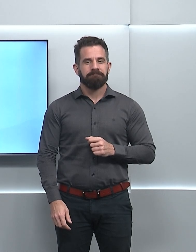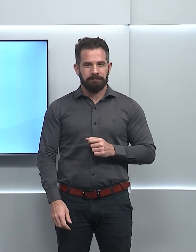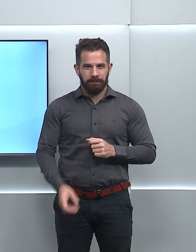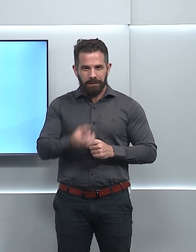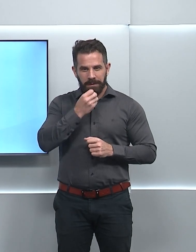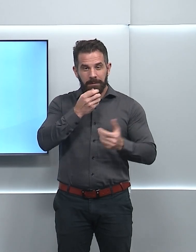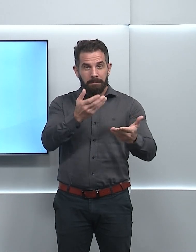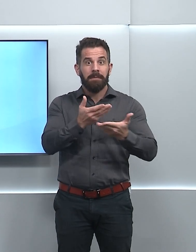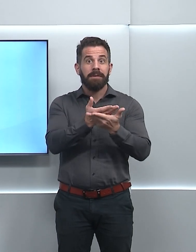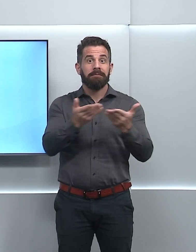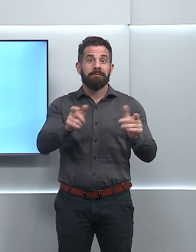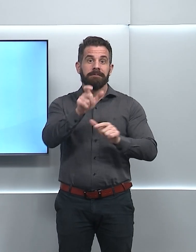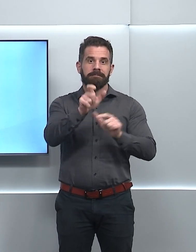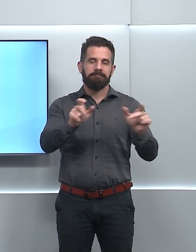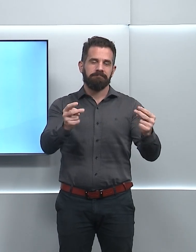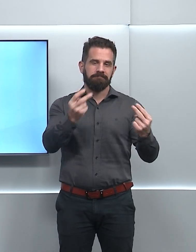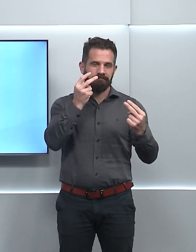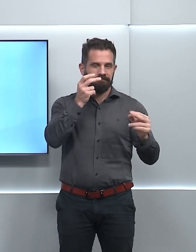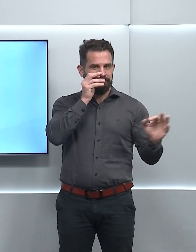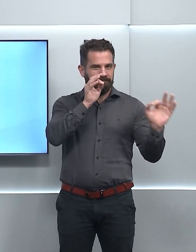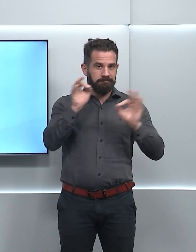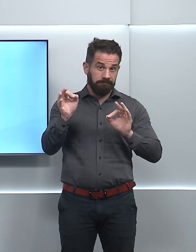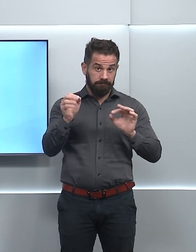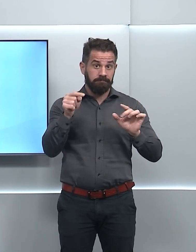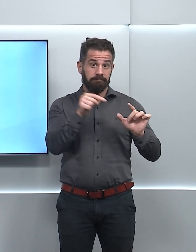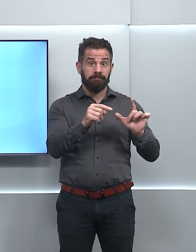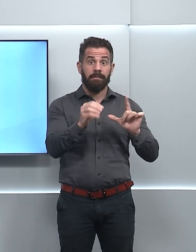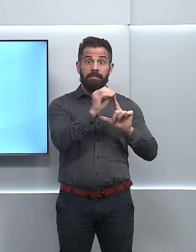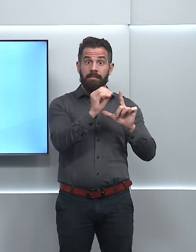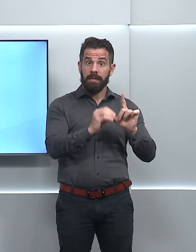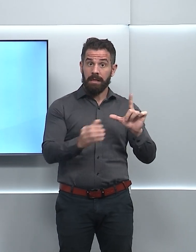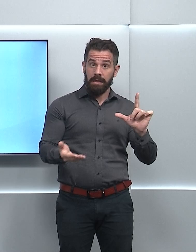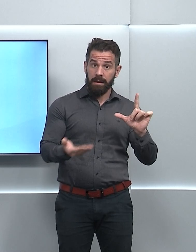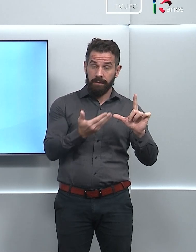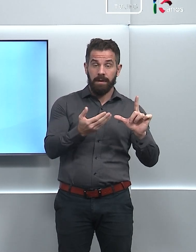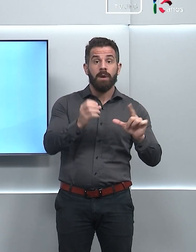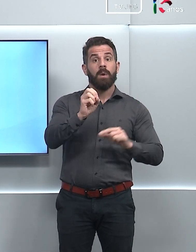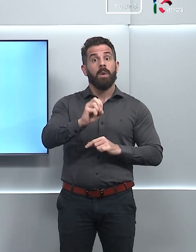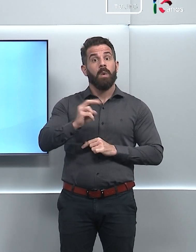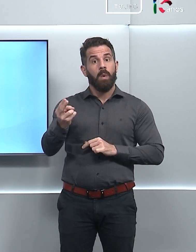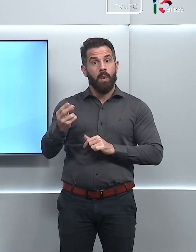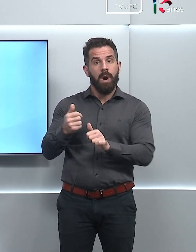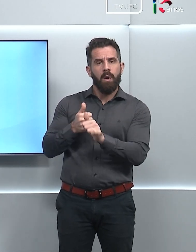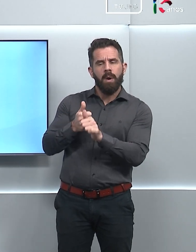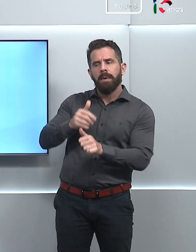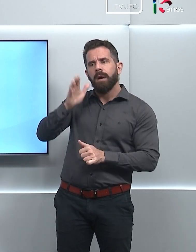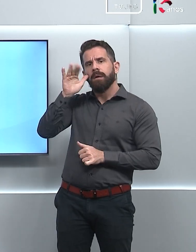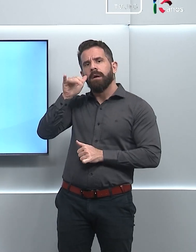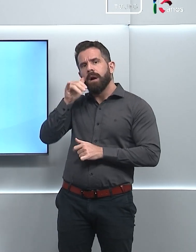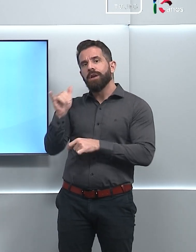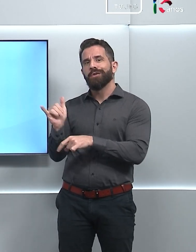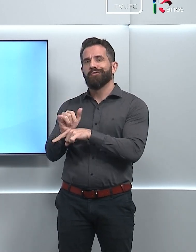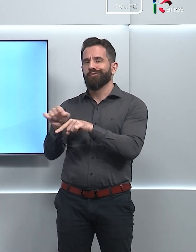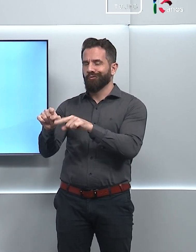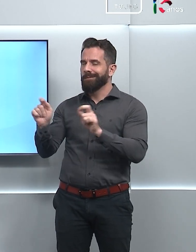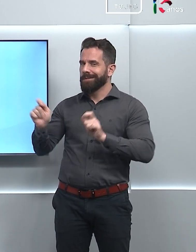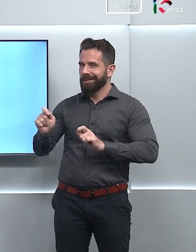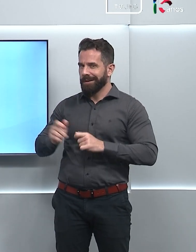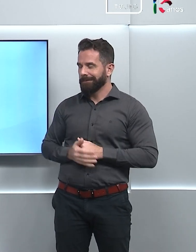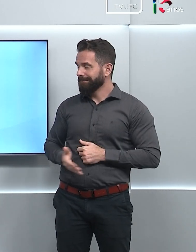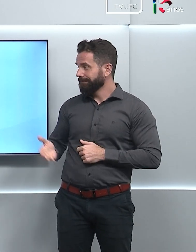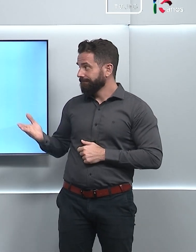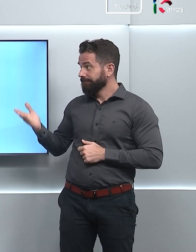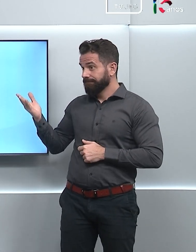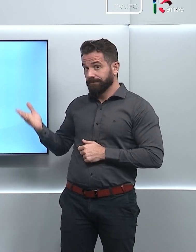Seja bem-vindo e bem-vinda, você que nos assiste pela TV UFG ou nos acompanha pelo canal no YouTube. Eu sou a Camila Maia, uma